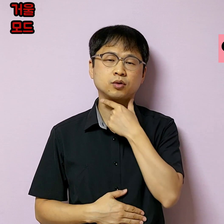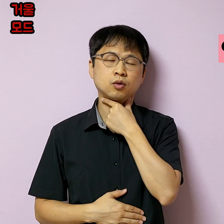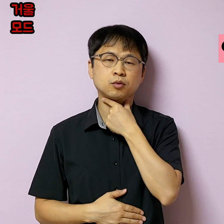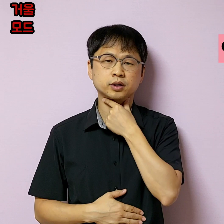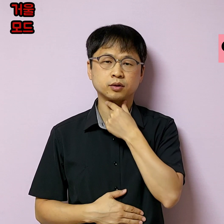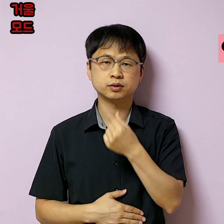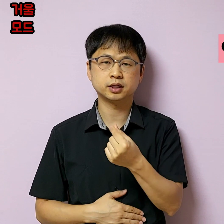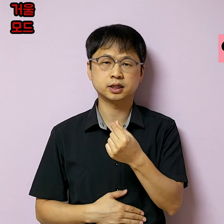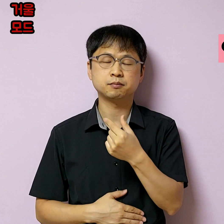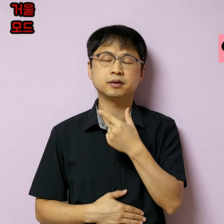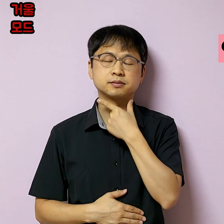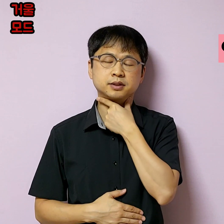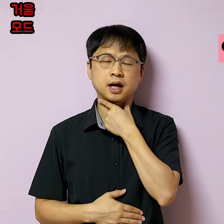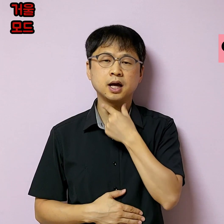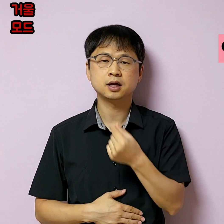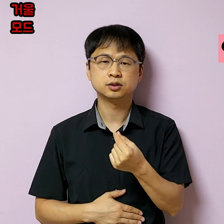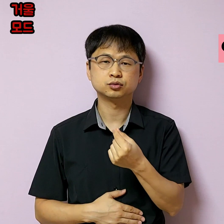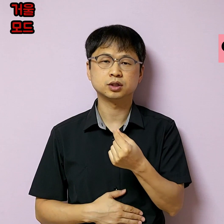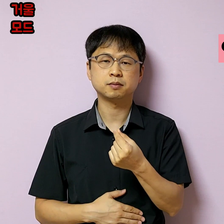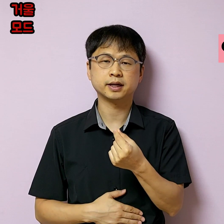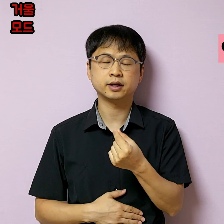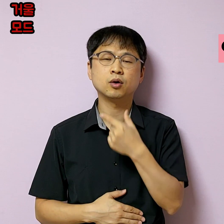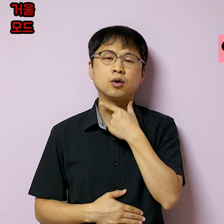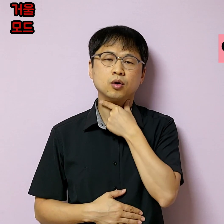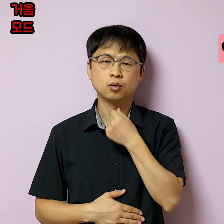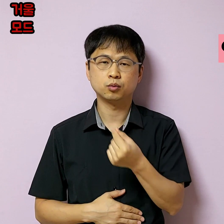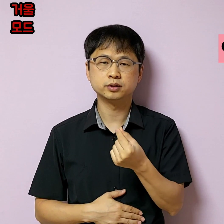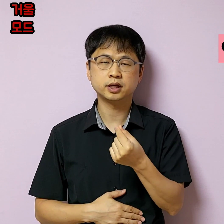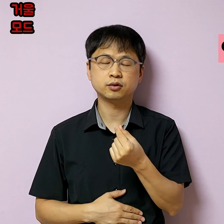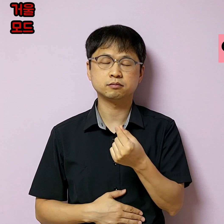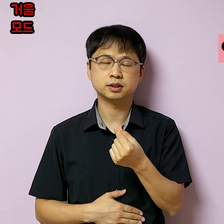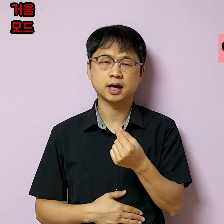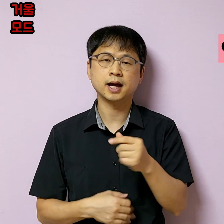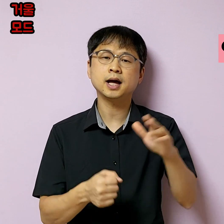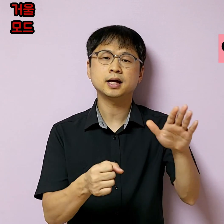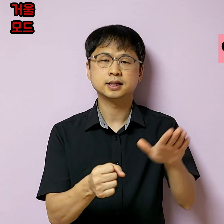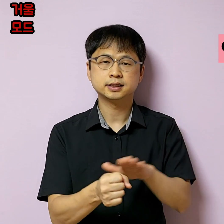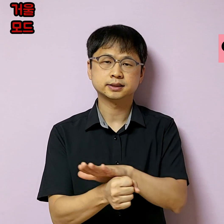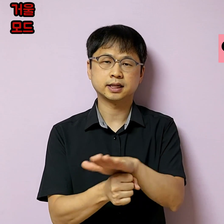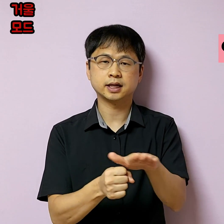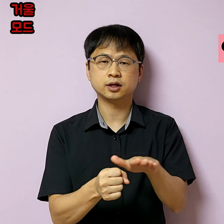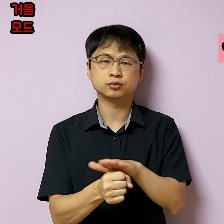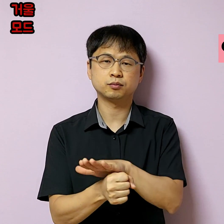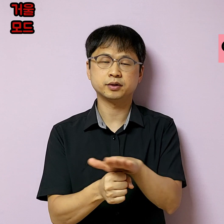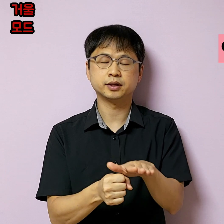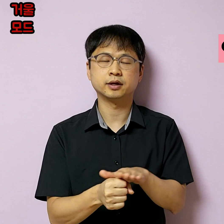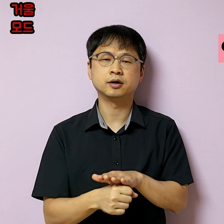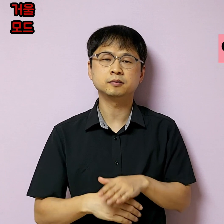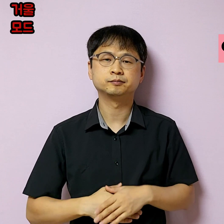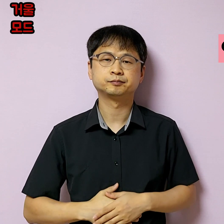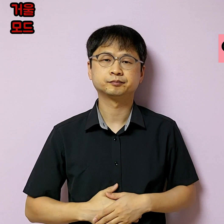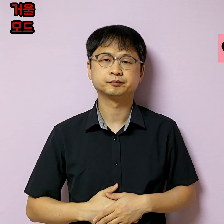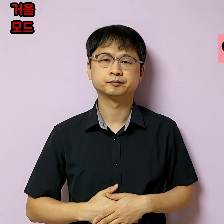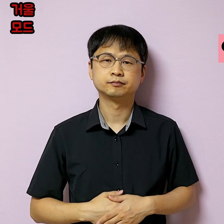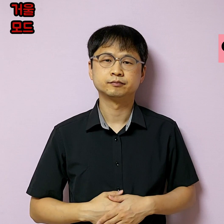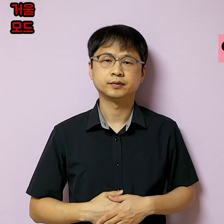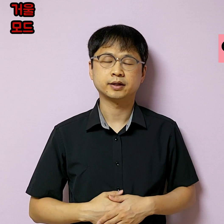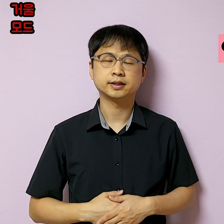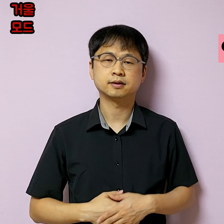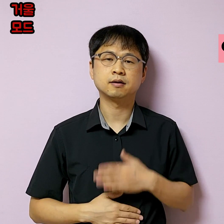엄지검지로 목에 대고 내리기 배웠습니다. 주길 바래요. 원해요입니다. 사랑해요도 배웠네요. 네,